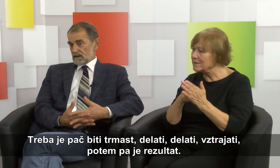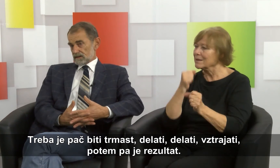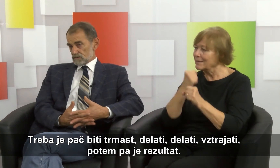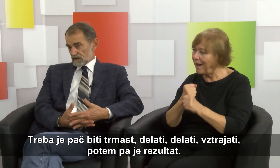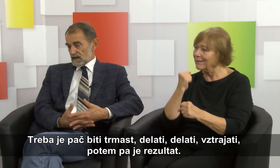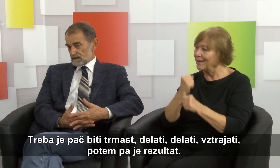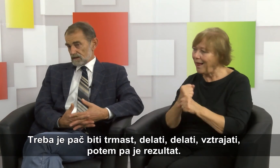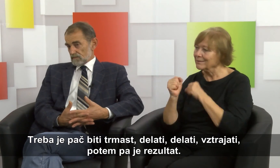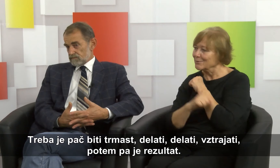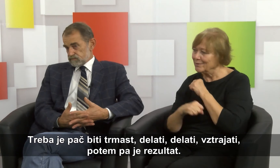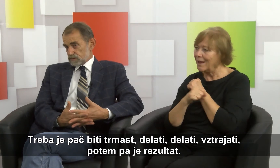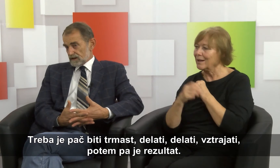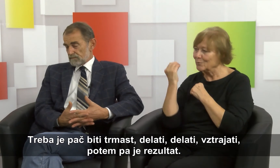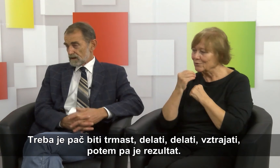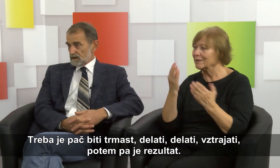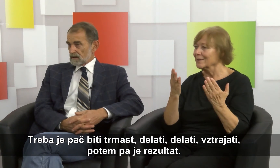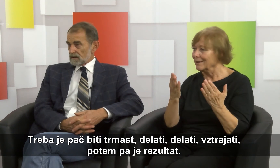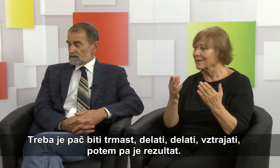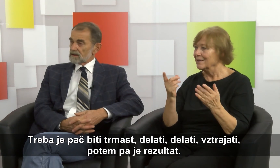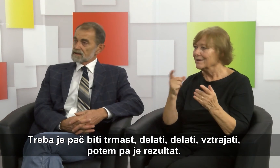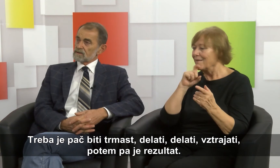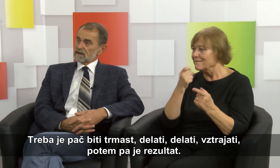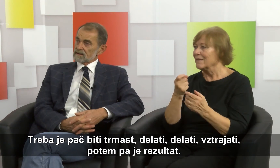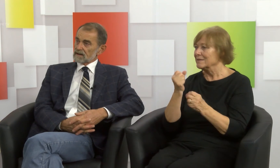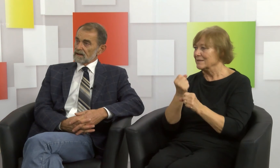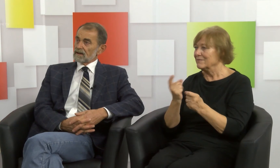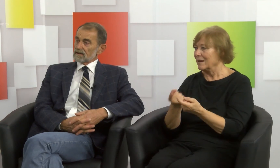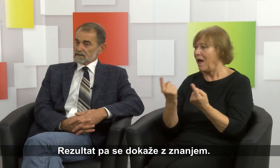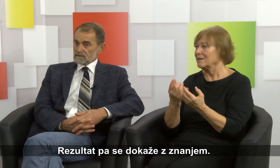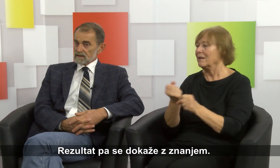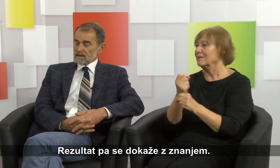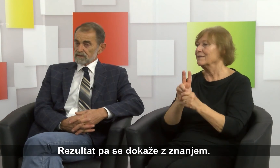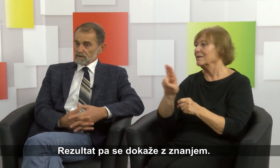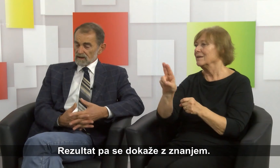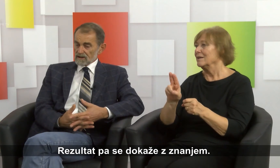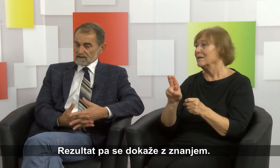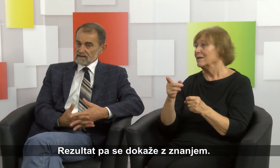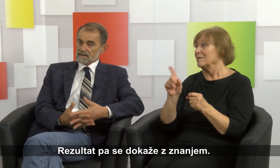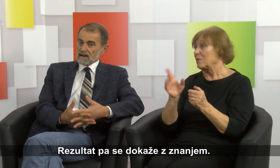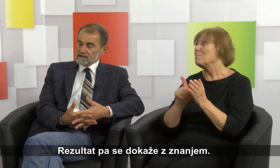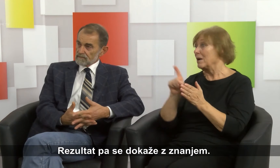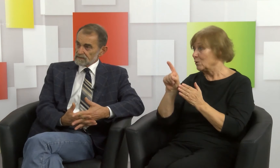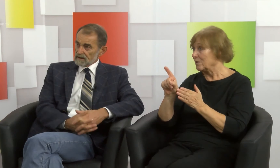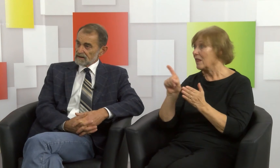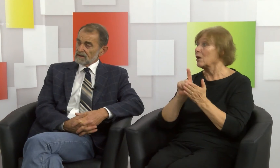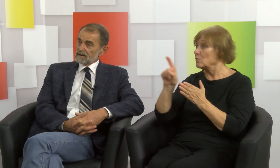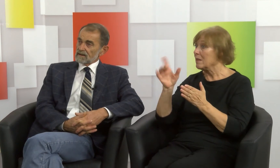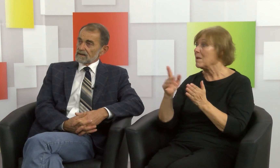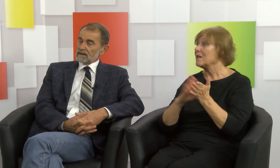delati, ustrajati, potem pa je rezultat, ne. Rezultat se pa dokaže z znanjem, ne. In